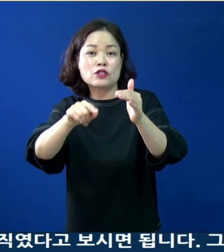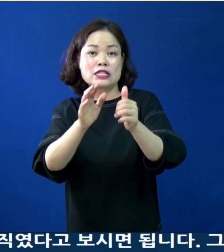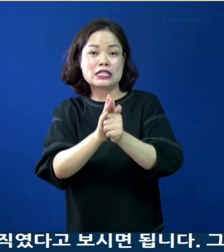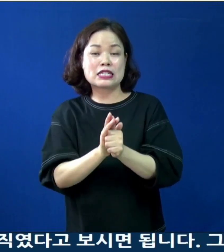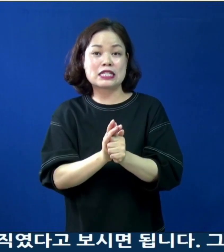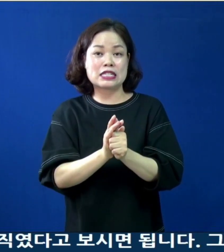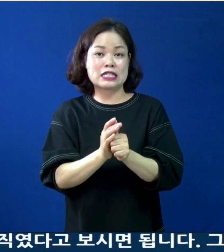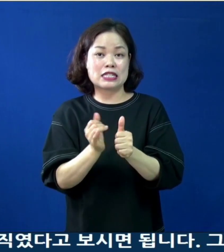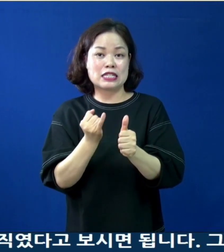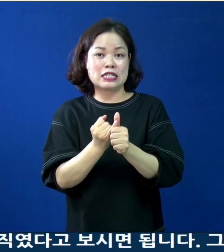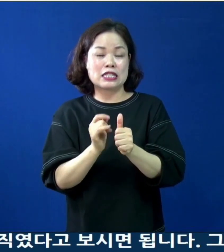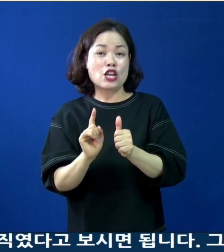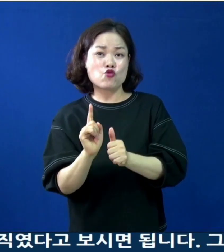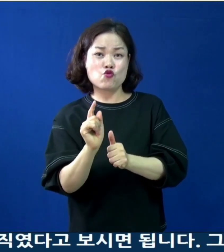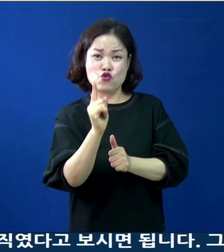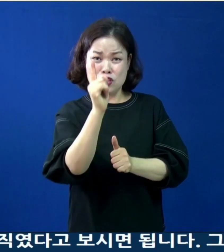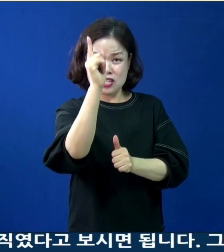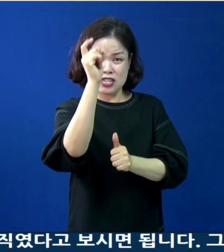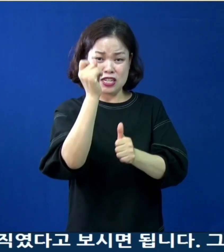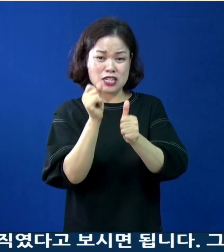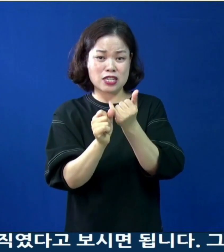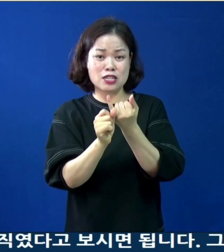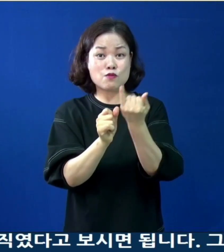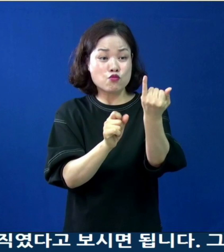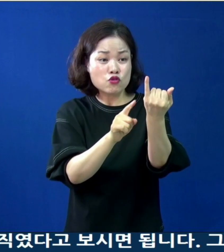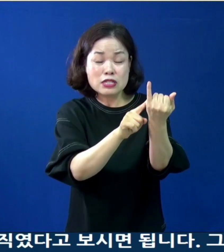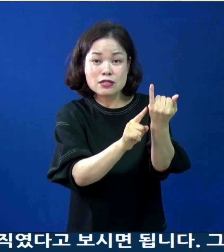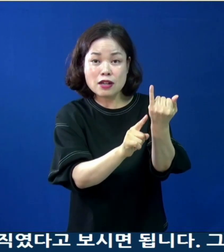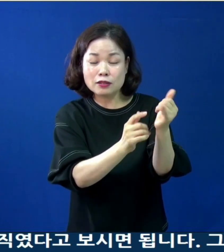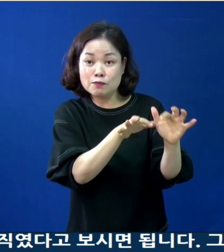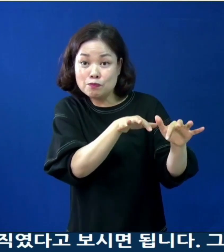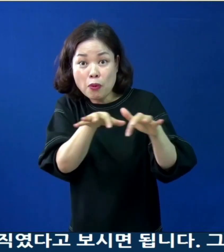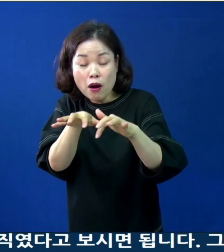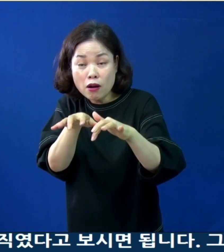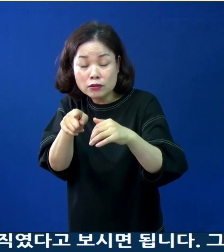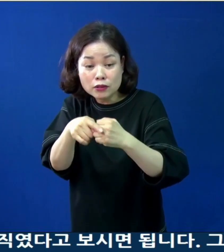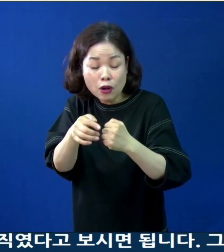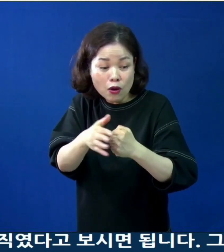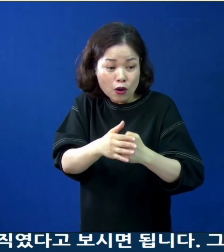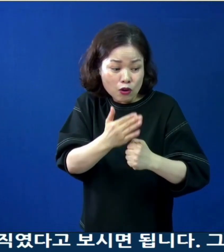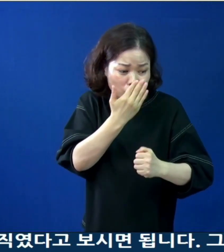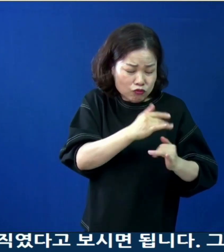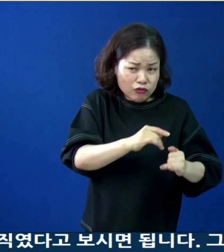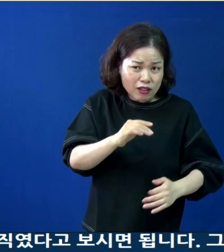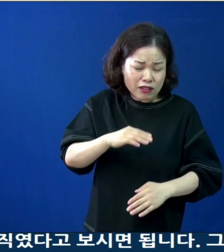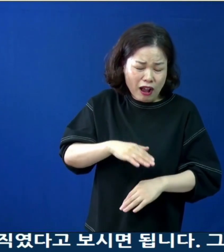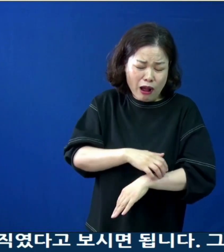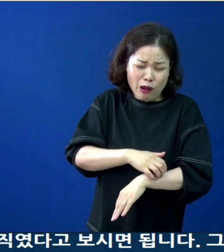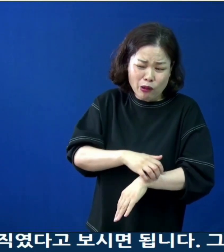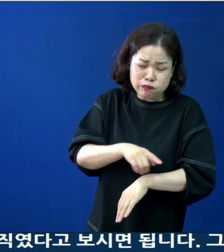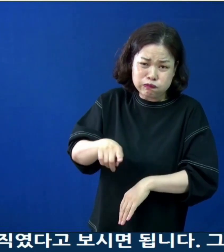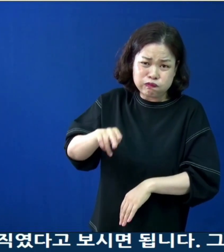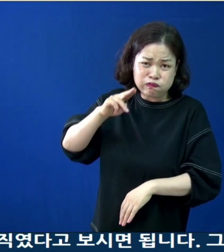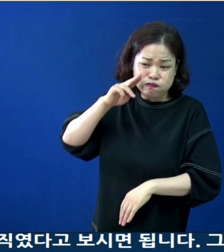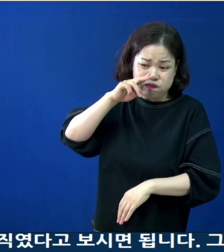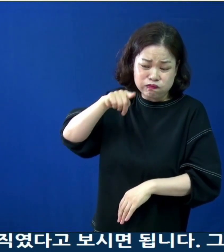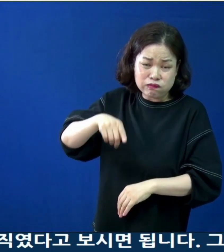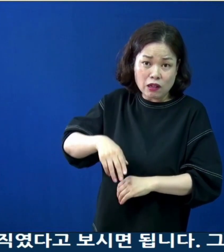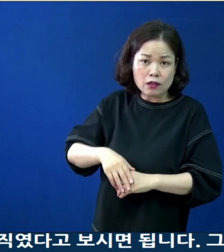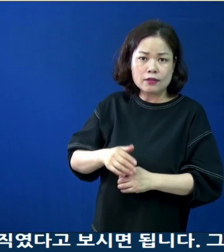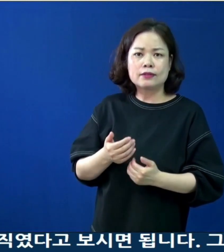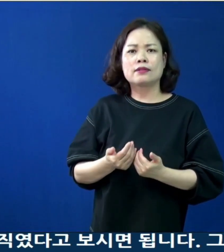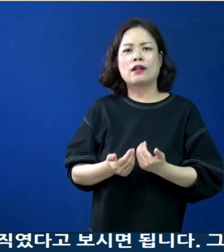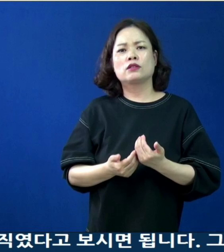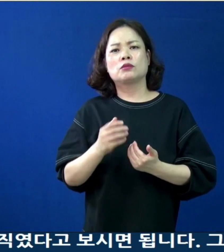귀부인까지 포함되어 있으니 얼마나 그들이 떠나는 게 유대인들 속에는 이 굉장히 거슬리지 않았겠습니까? 그런 갈등으로